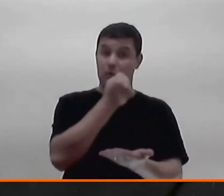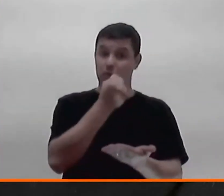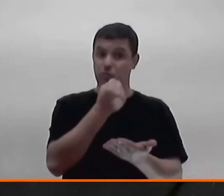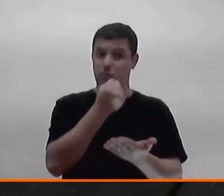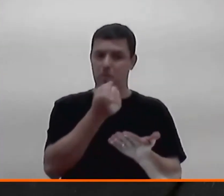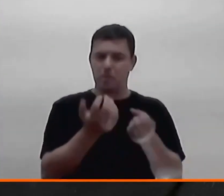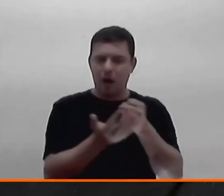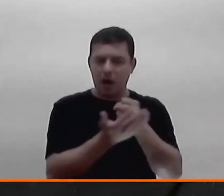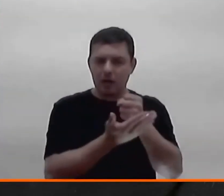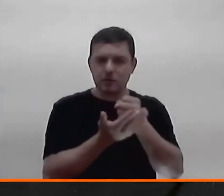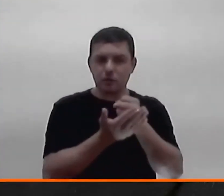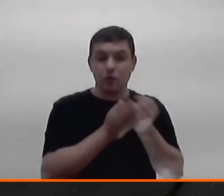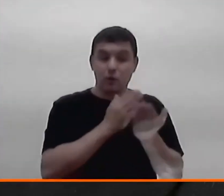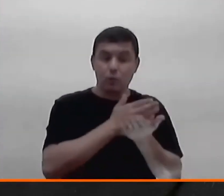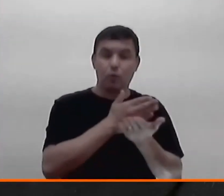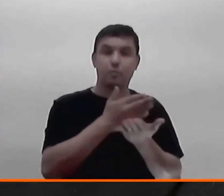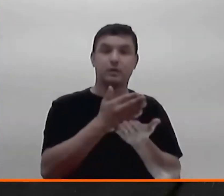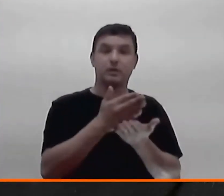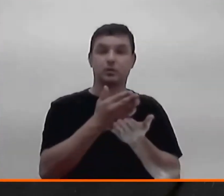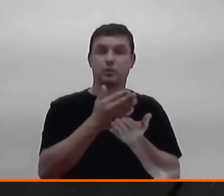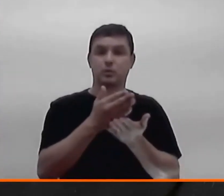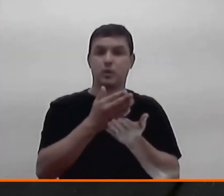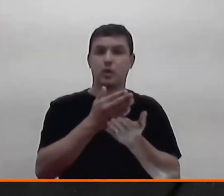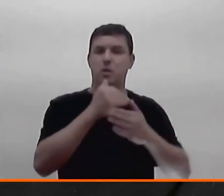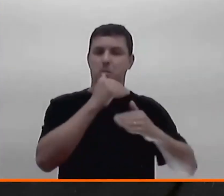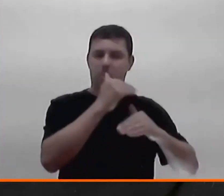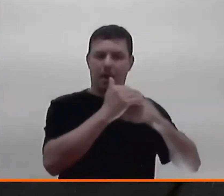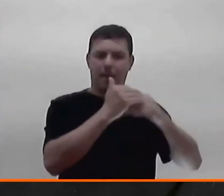pela justificação, santificação,